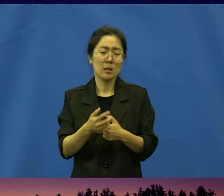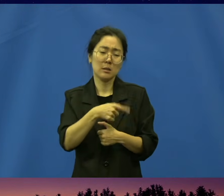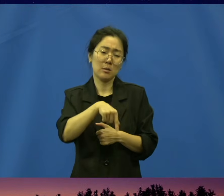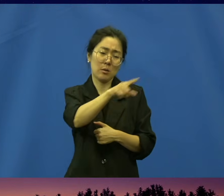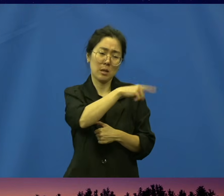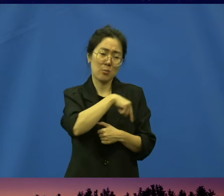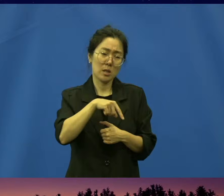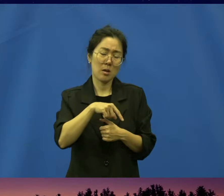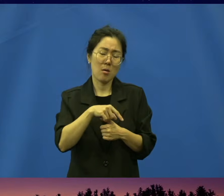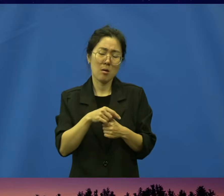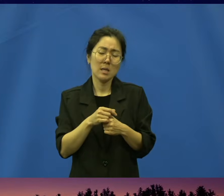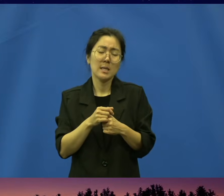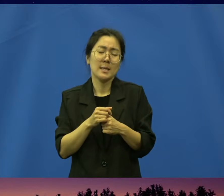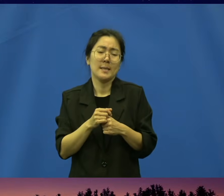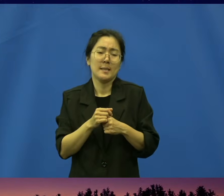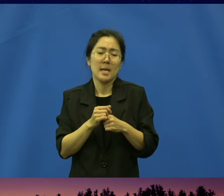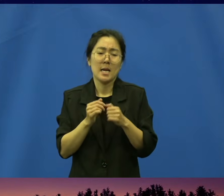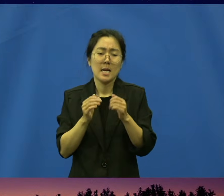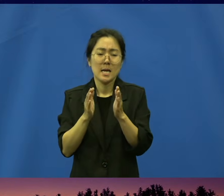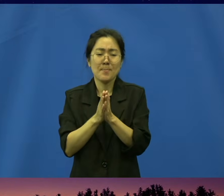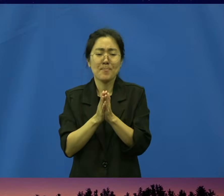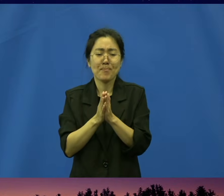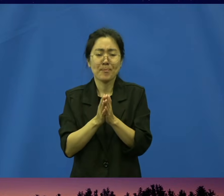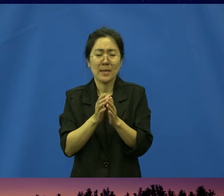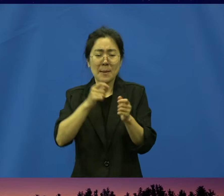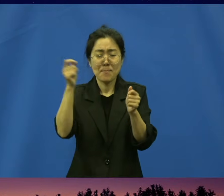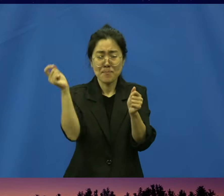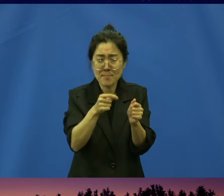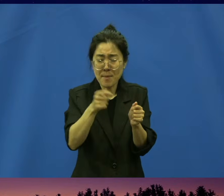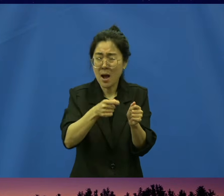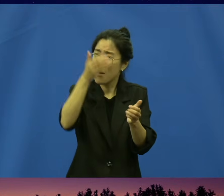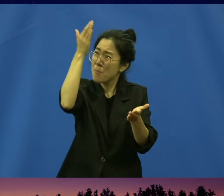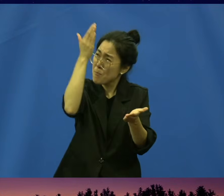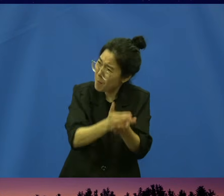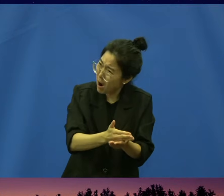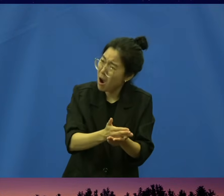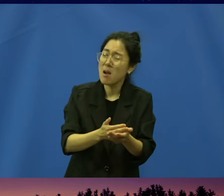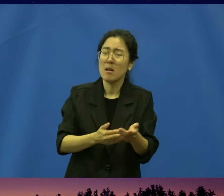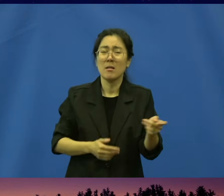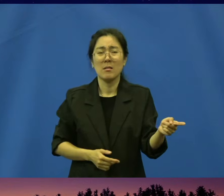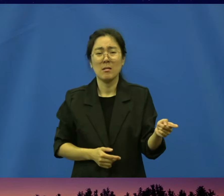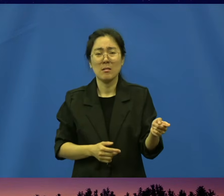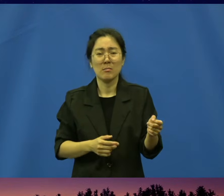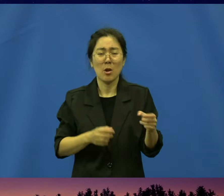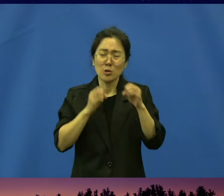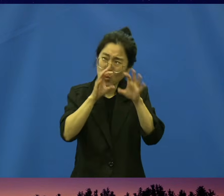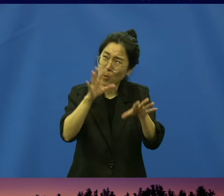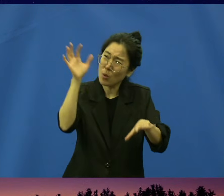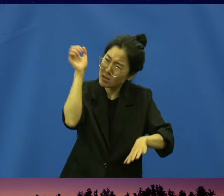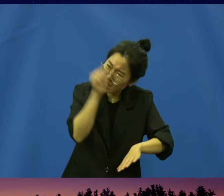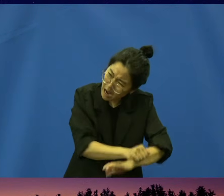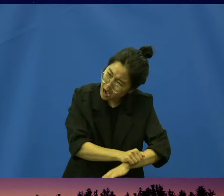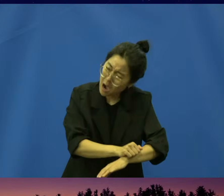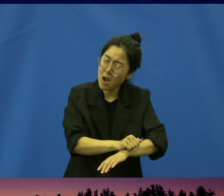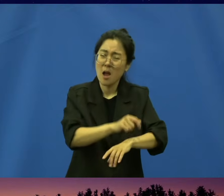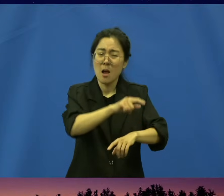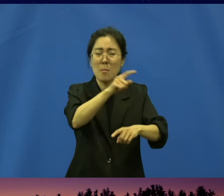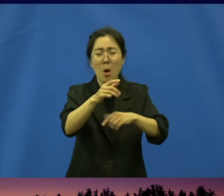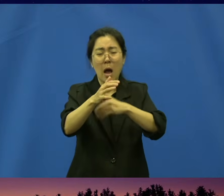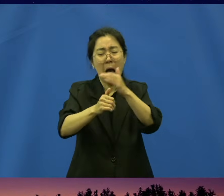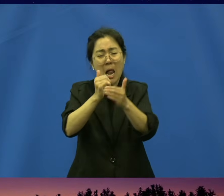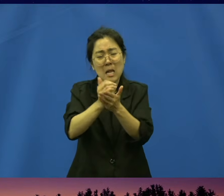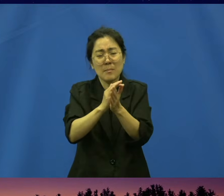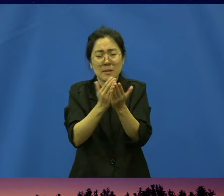근데 핍박을 잘 이기게 해주세요. 교회를 잘 세우게 해주세요. 전도를 잘 하게 해주세요. 성경을 잘